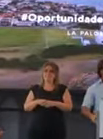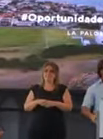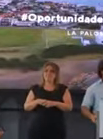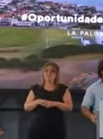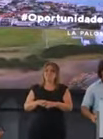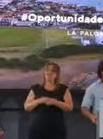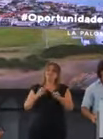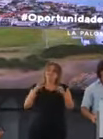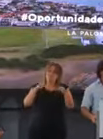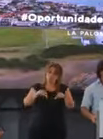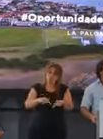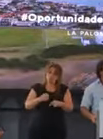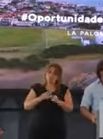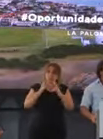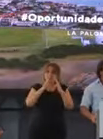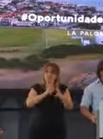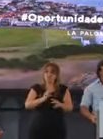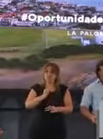Y por eso el mensaje